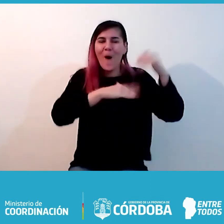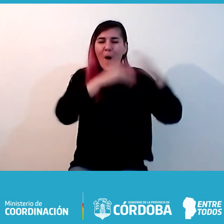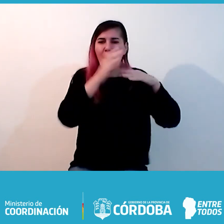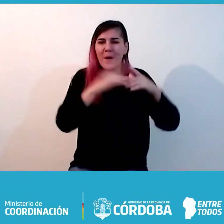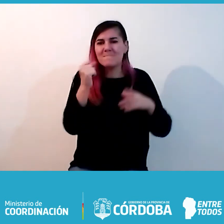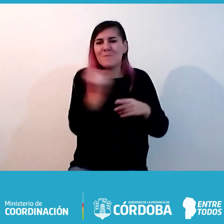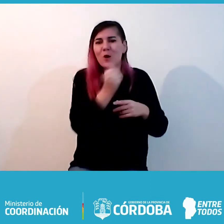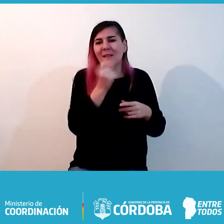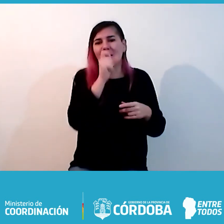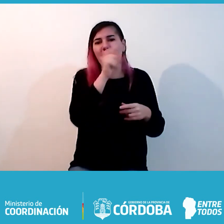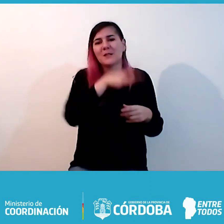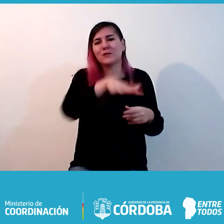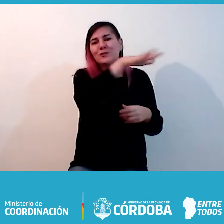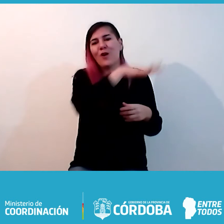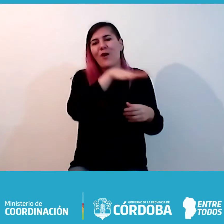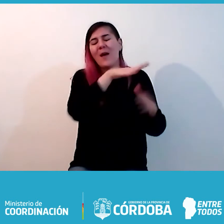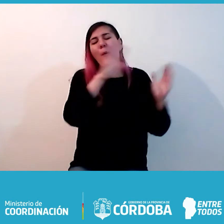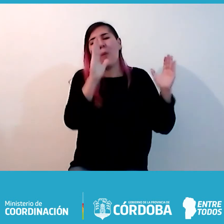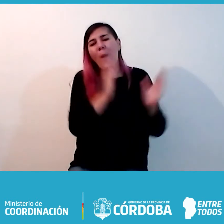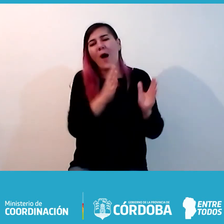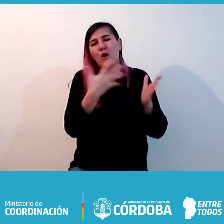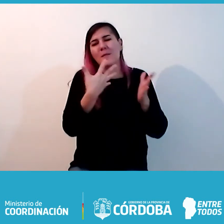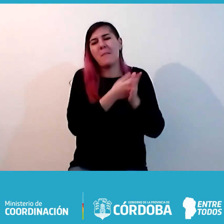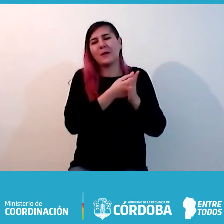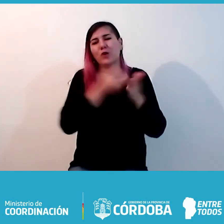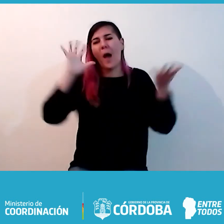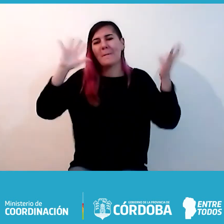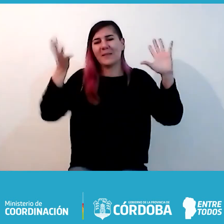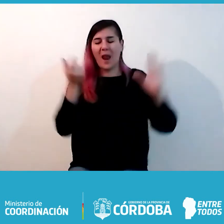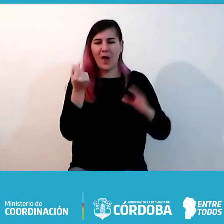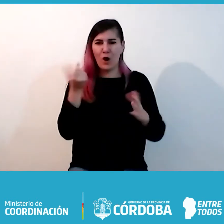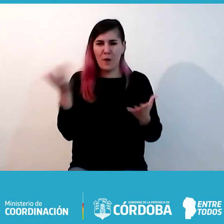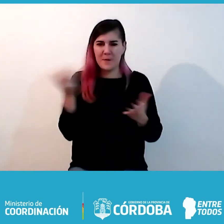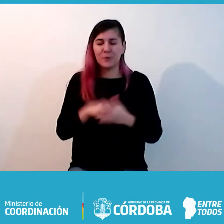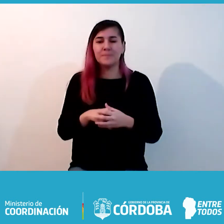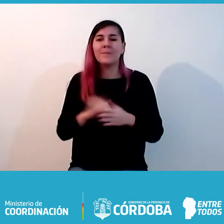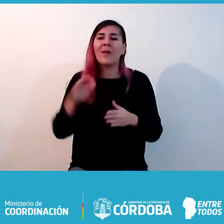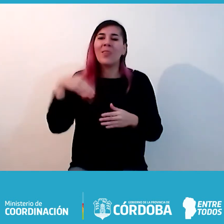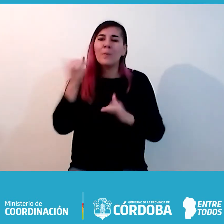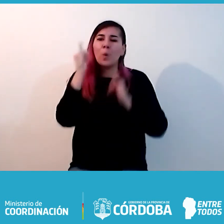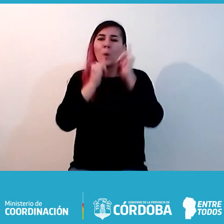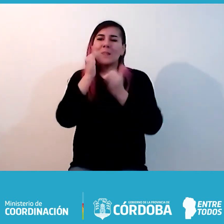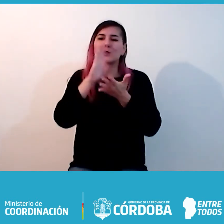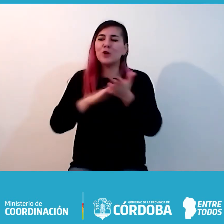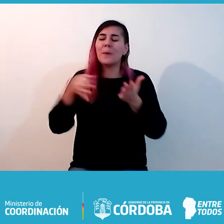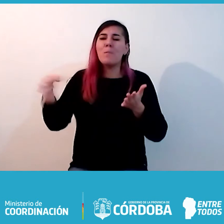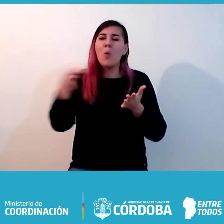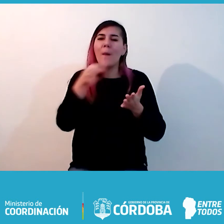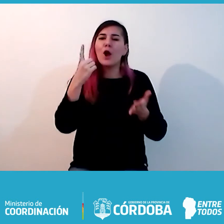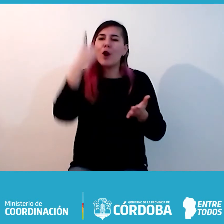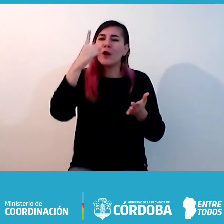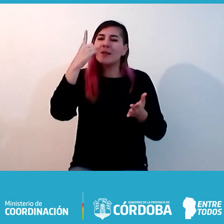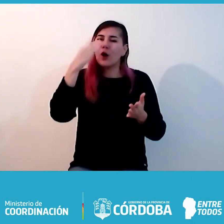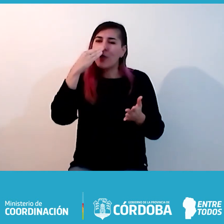de gran importancia para la zona y es de bajo impacto ambiental y económico, relata. Luego comenta sobre los pueblos del norte cordobés que necesitan